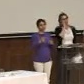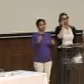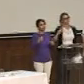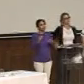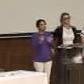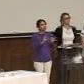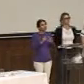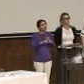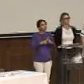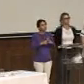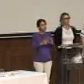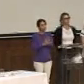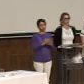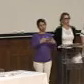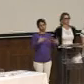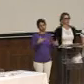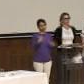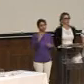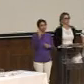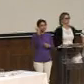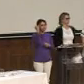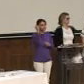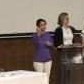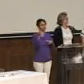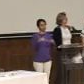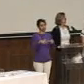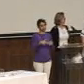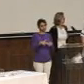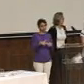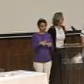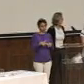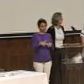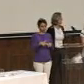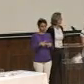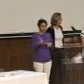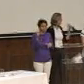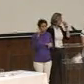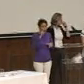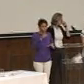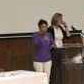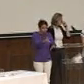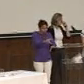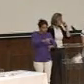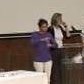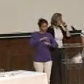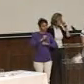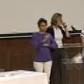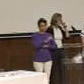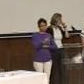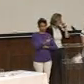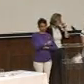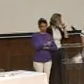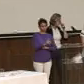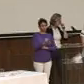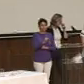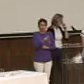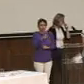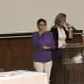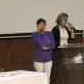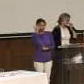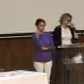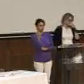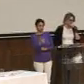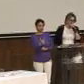alguma coisa. É um trabalho importante. E é o trabalho, em essência, do educador. Não que os outros que não estejam em sala de aula não